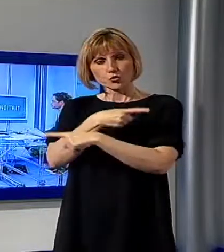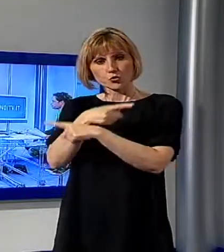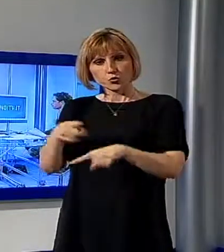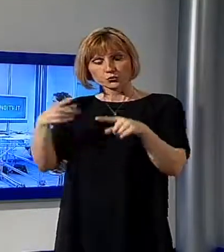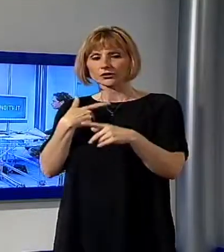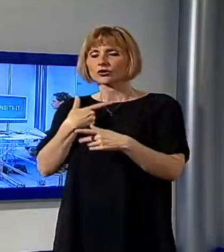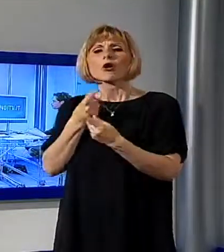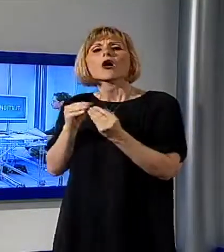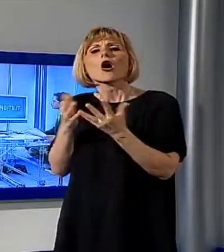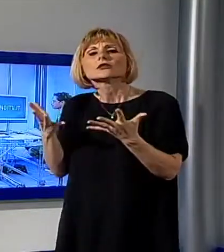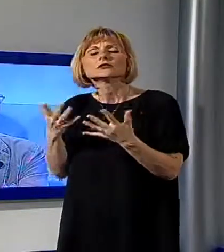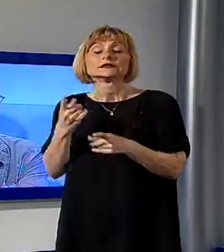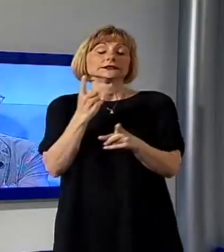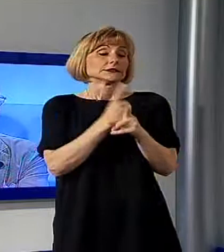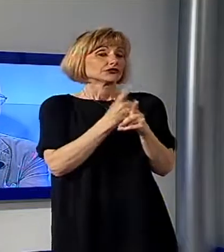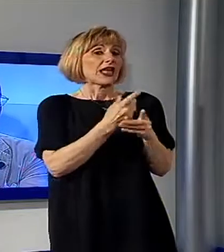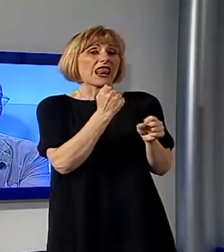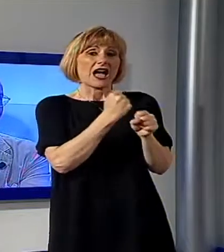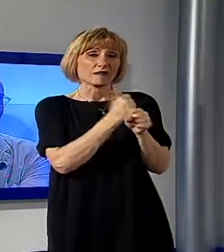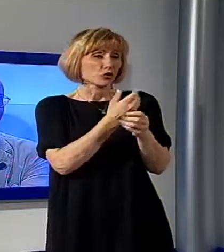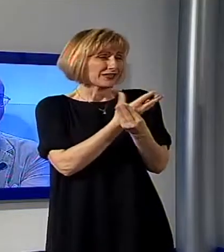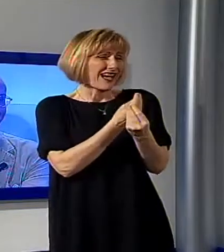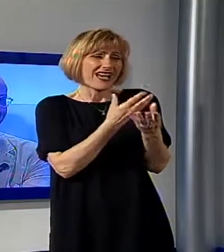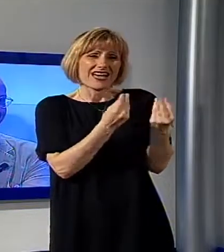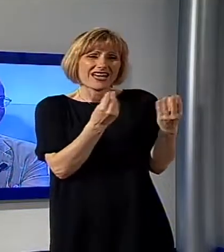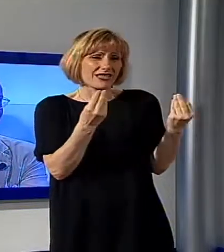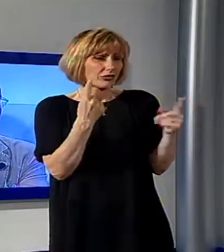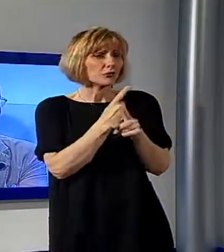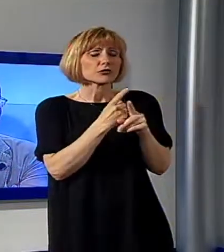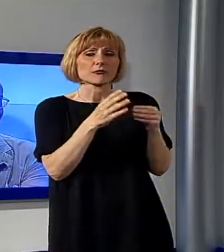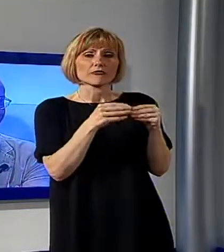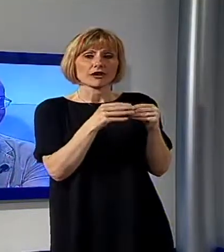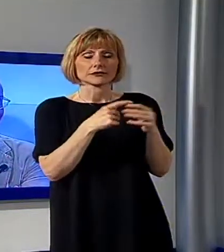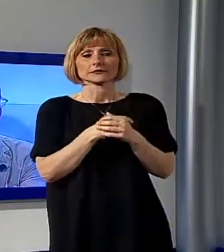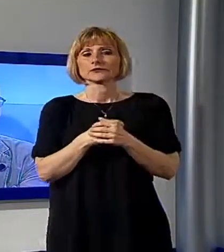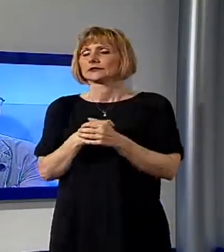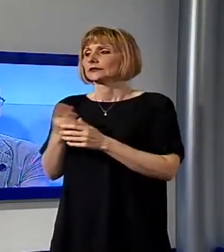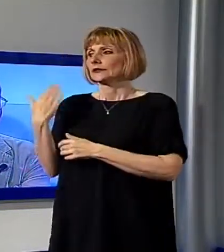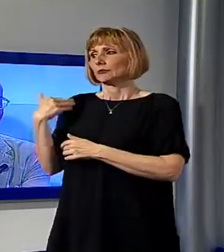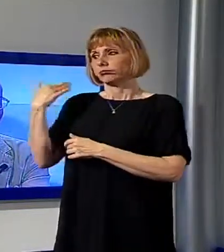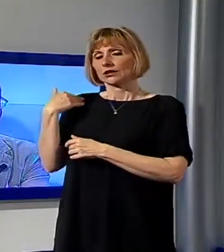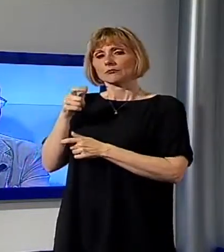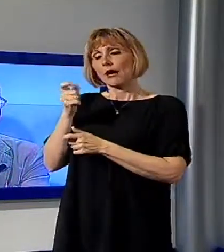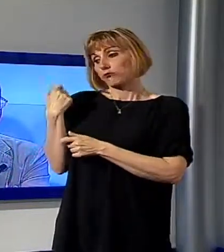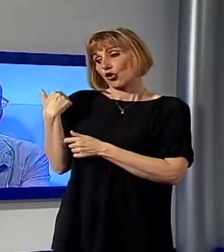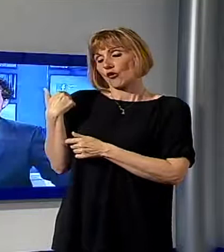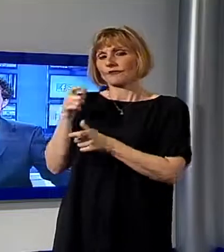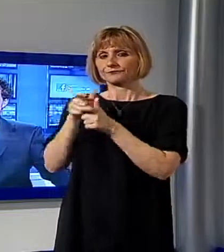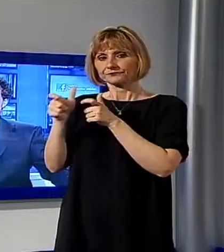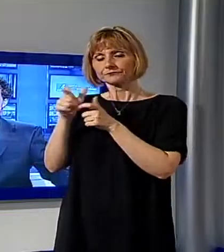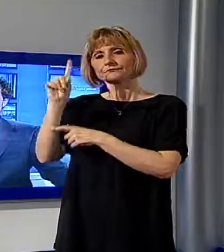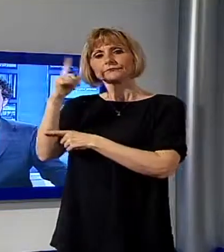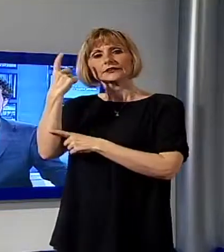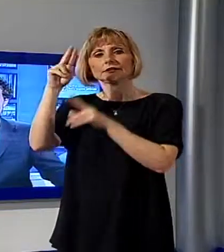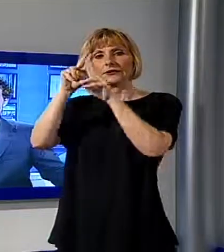qual è? Benissimo da fare. Tanto, tanto, tanto. Prima abbiamo parlato poco fa di